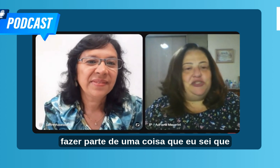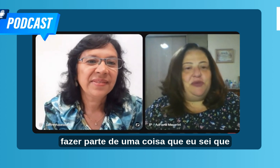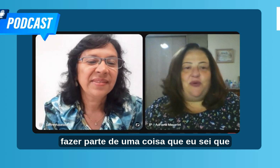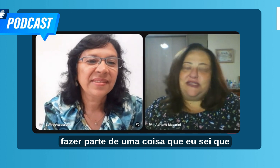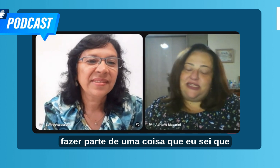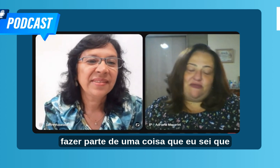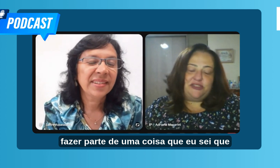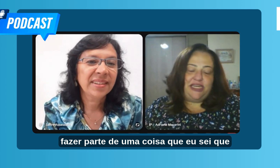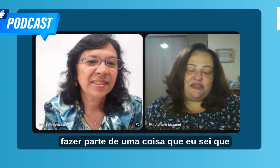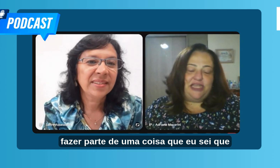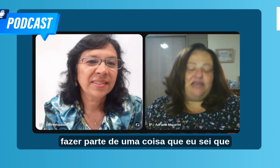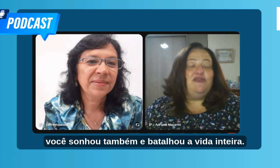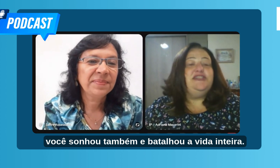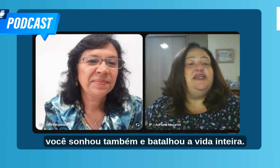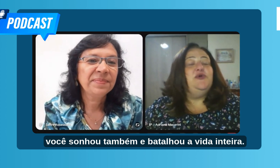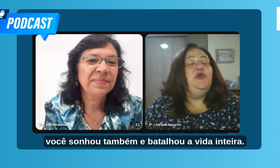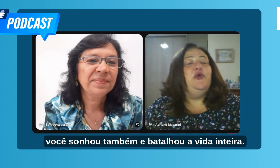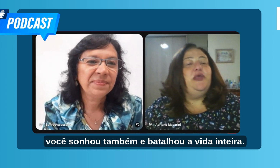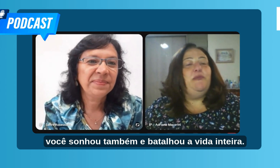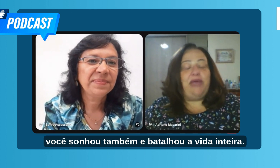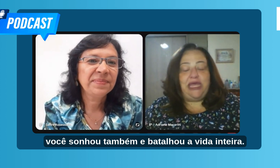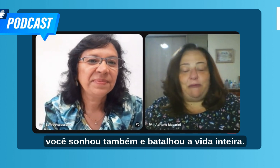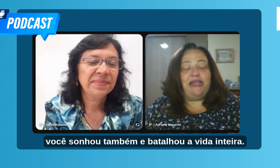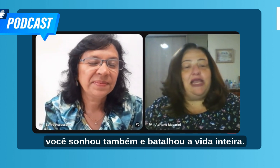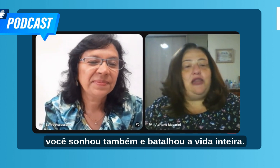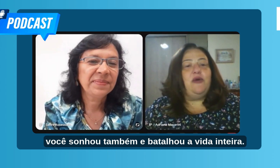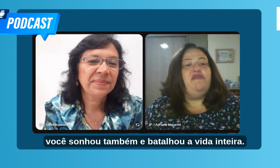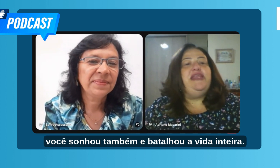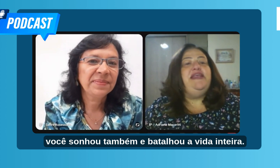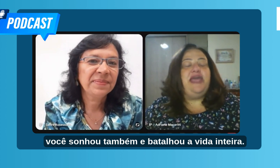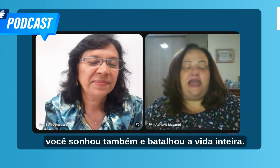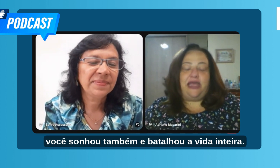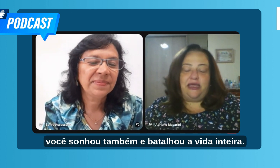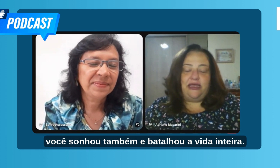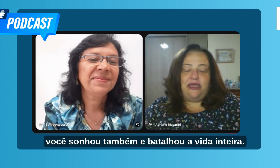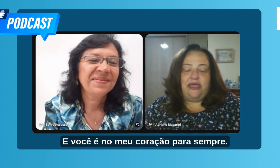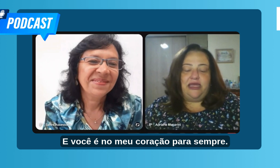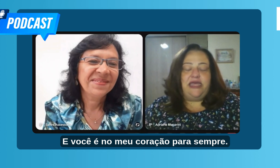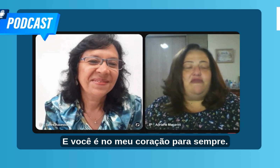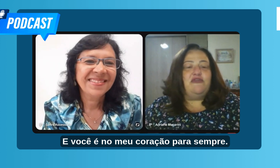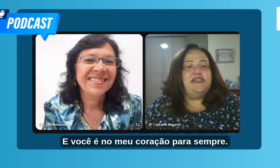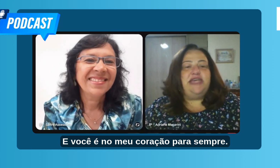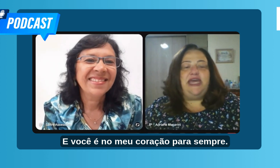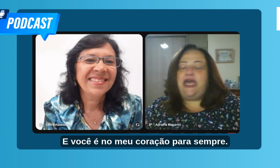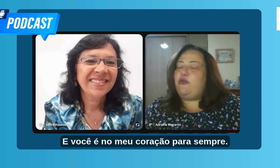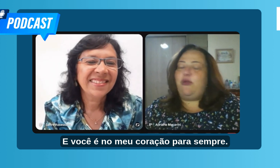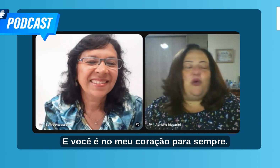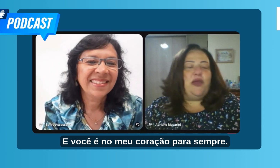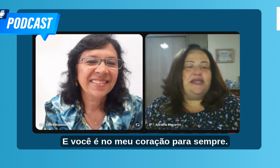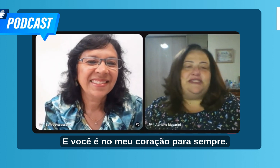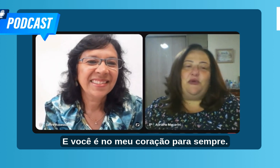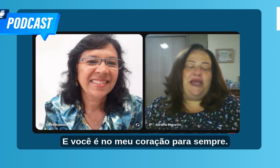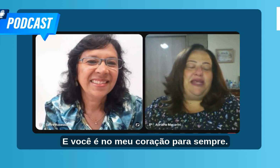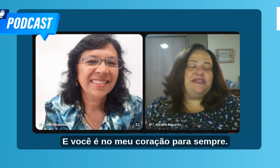uma coisa que eu sei que você sonhou também e batalhou a vida inteira. E você é no meu coração para